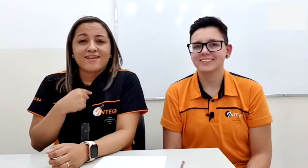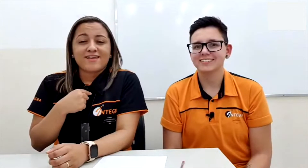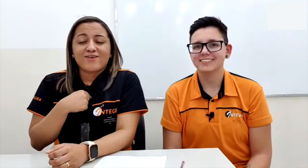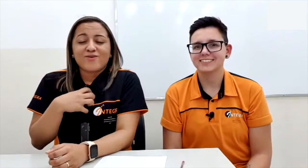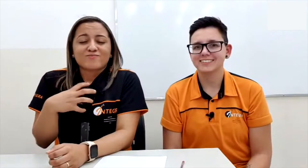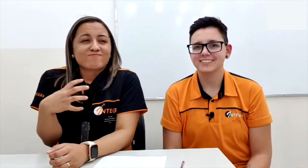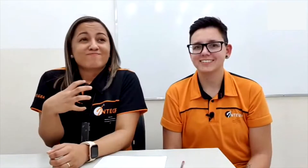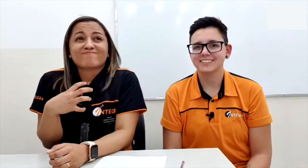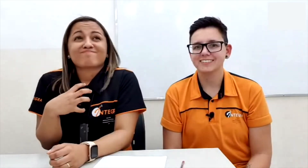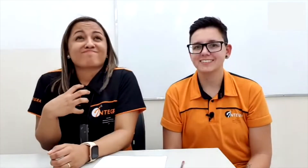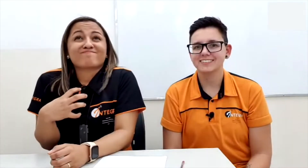Eu